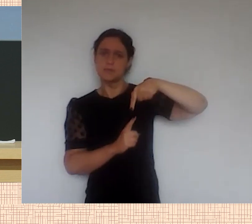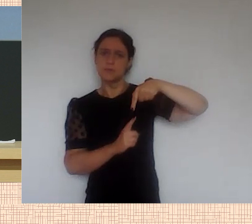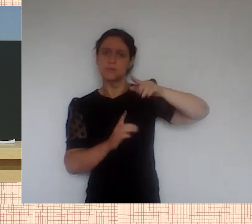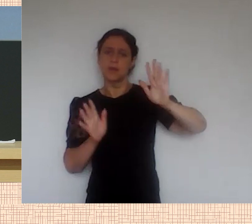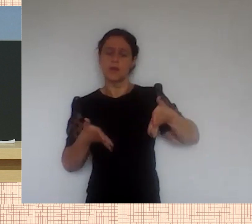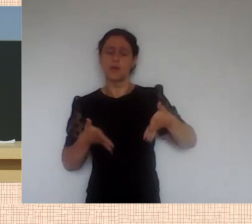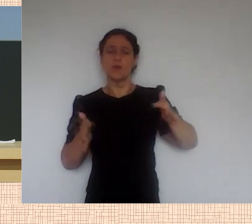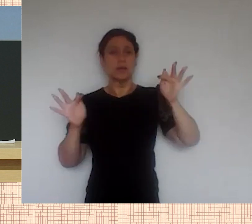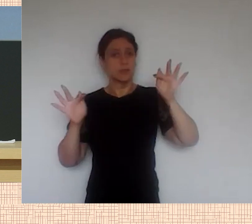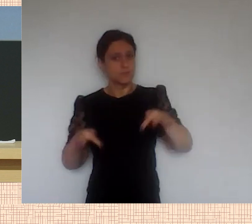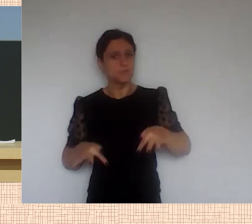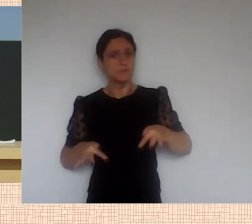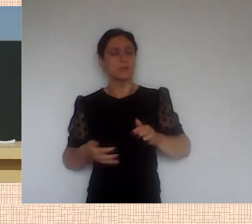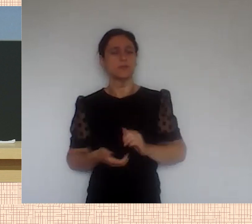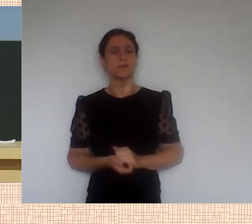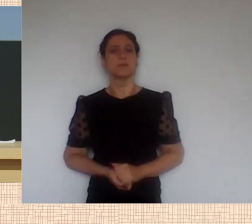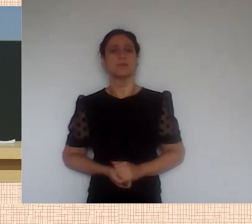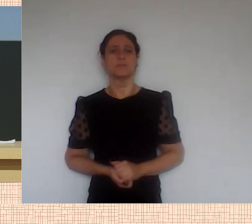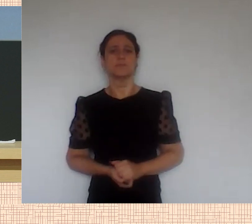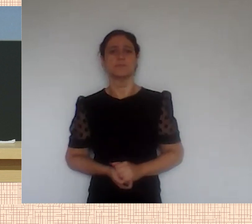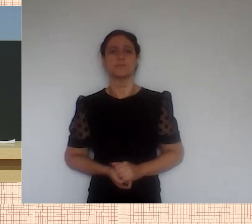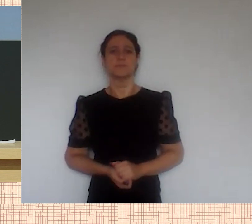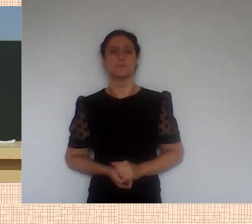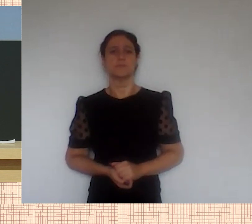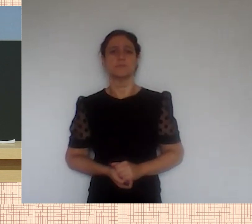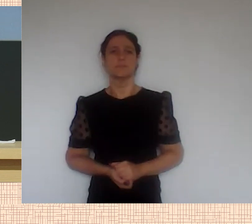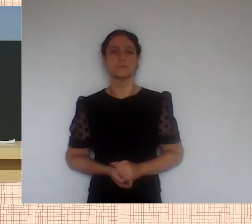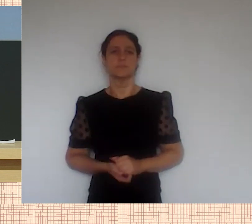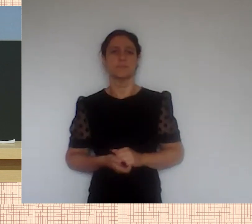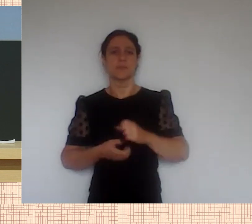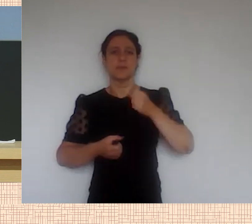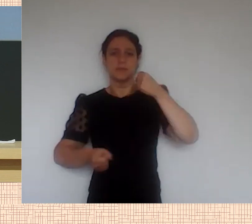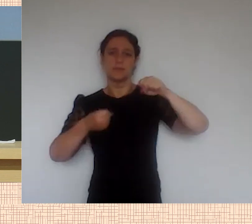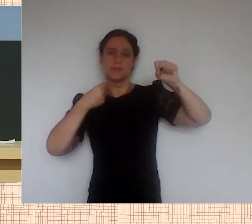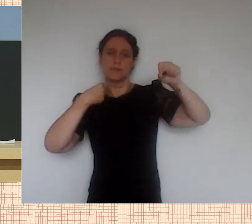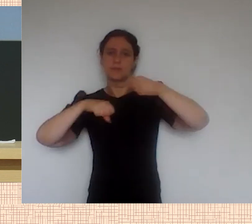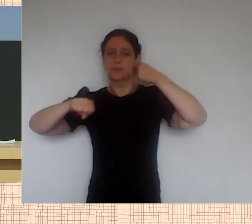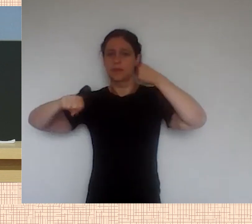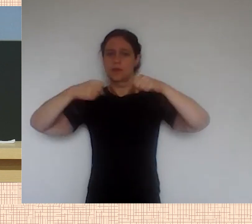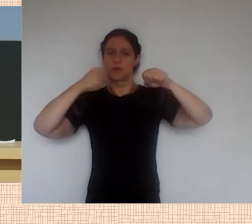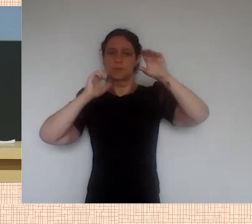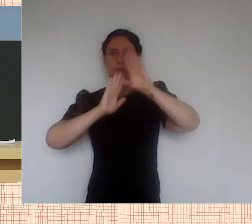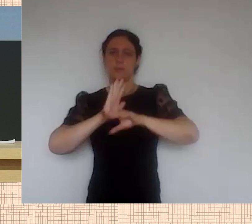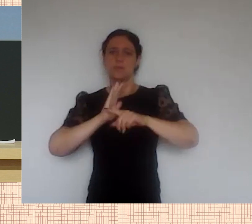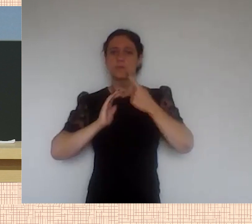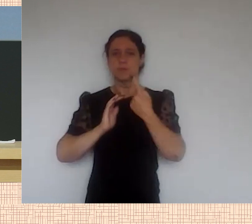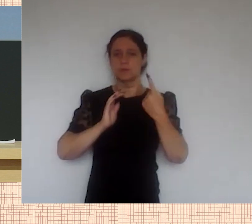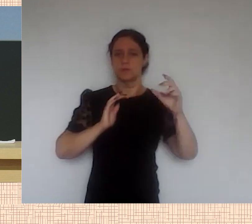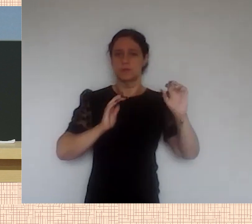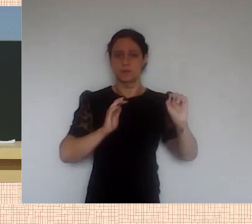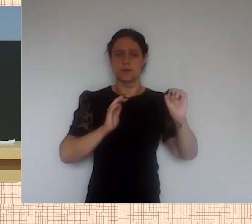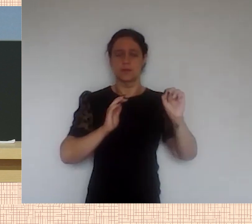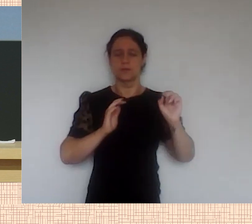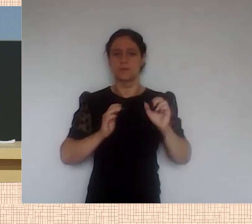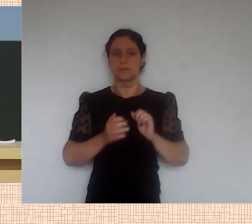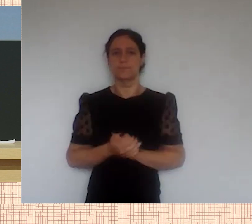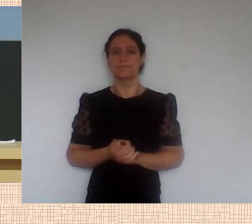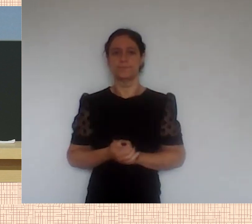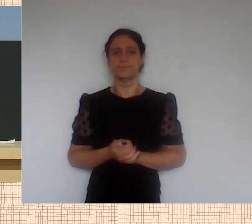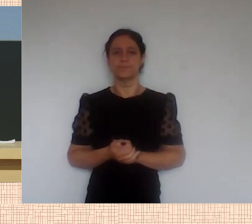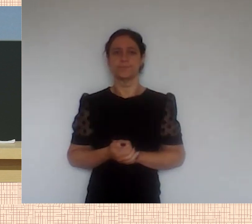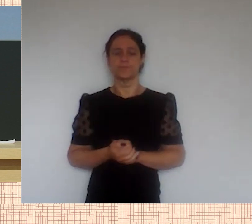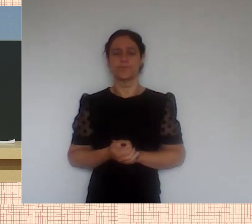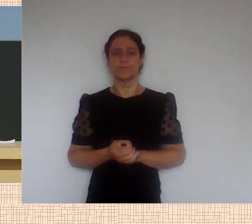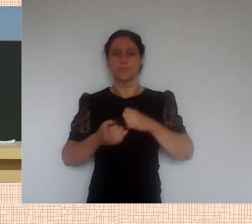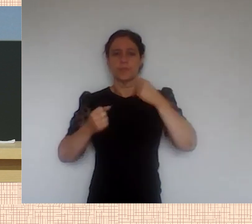Salmo 110, vamos ler, vai, acho que é algum, por amor a alguns, né? 110,